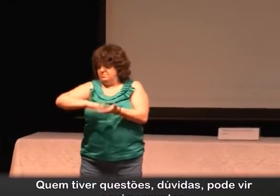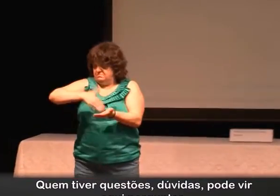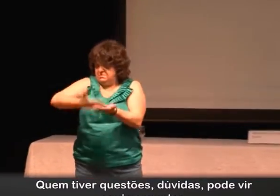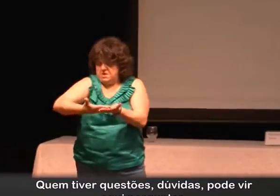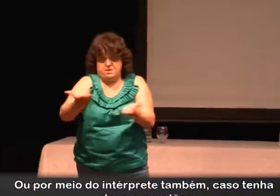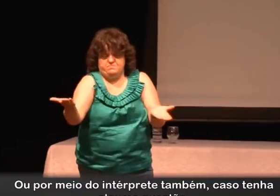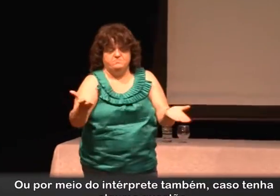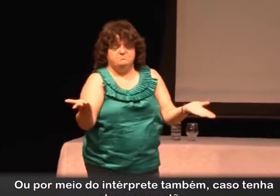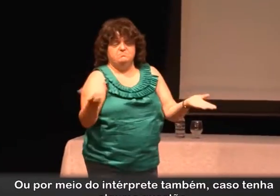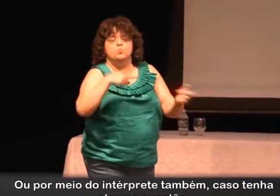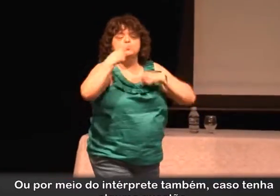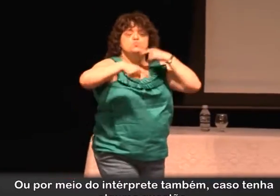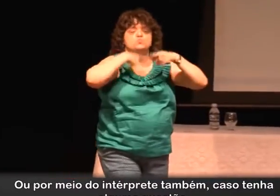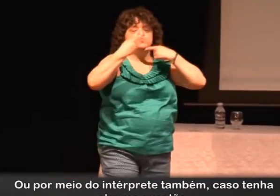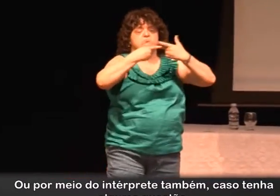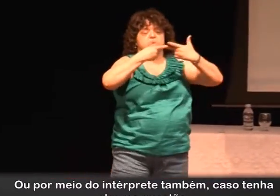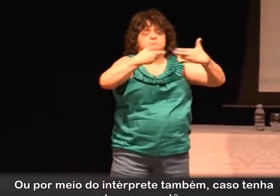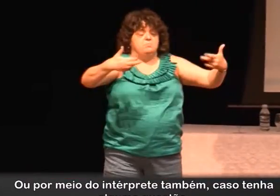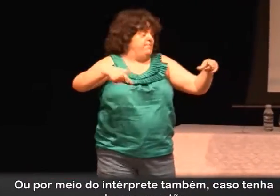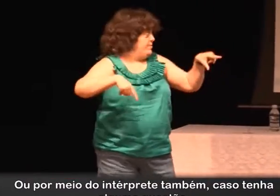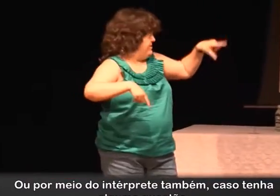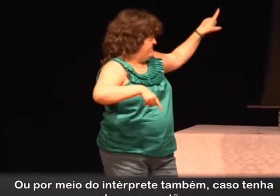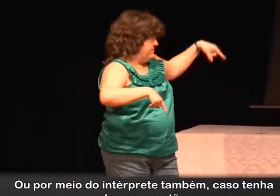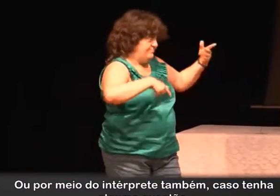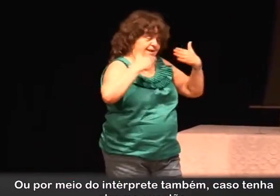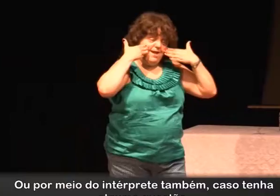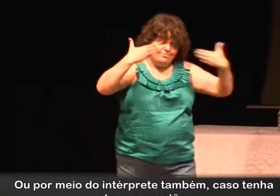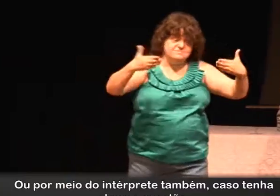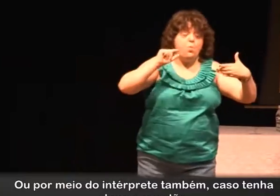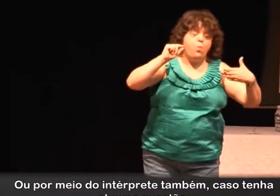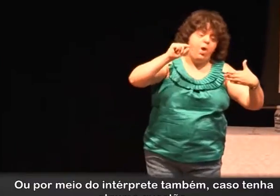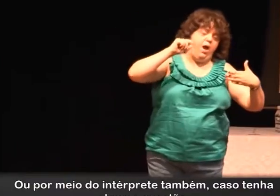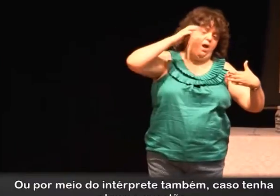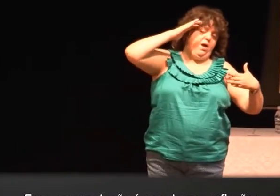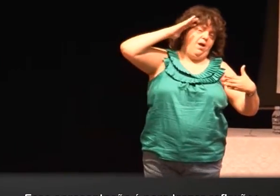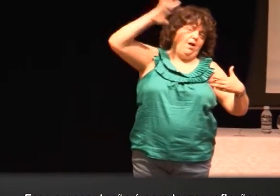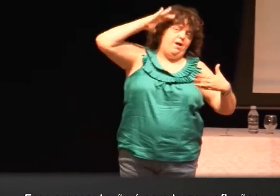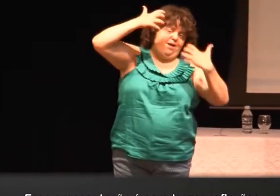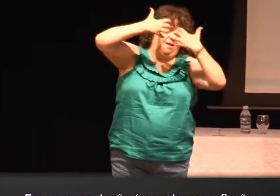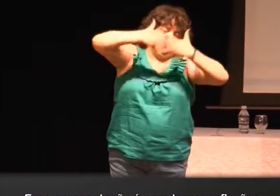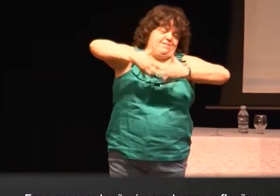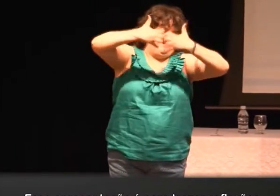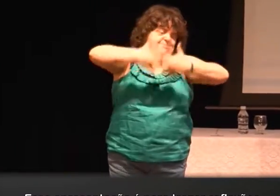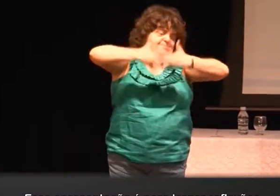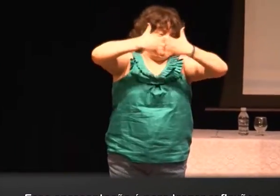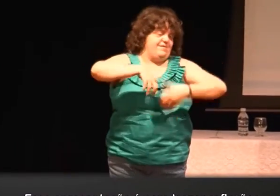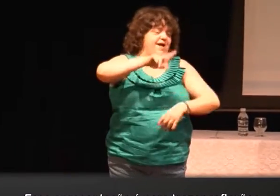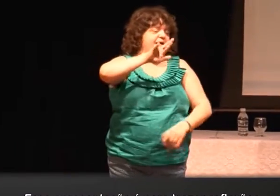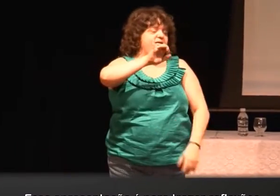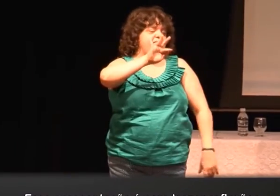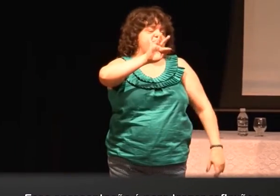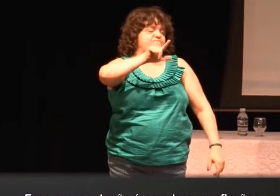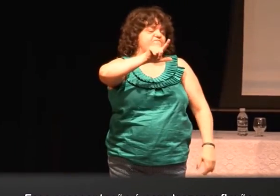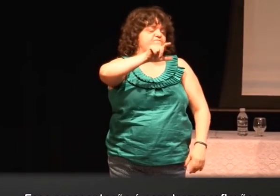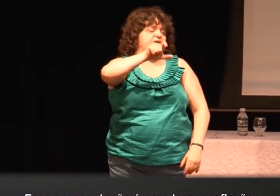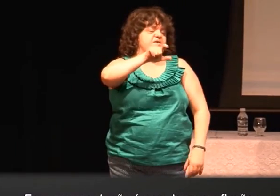perguntar, ou por meio do intérprete, não sei, alguém que tem alguma questão. Essa apresentação é para trazer